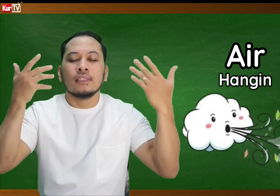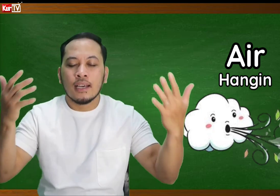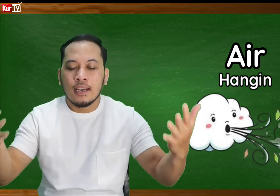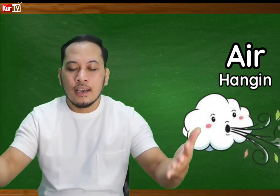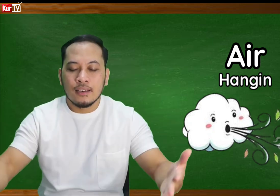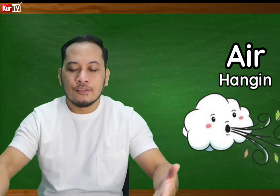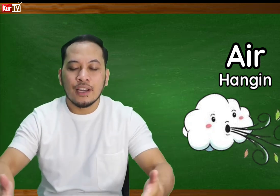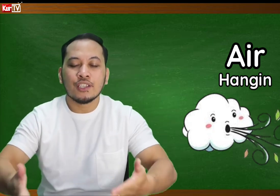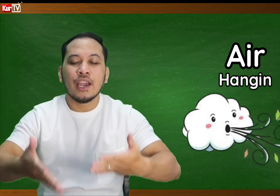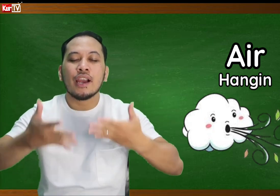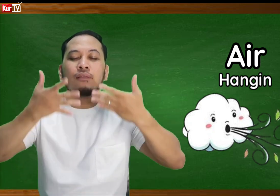Yan, fresh air.